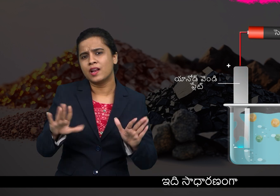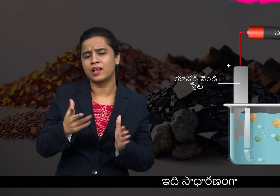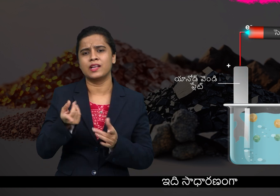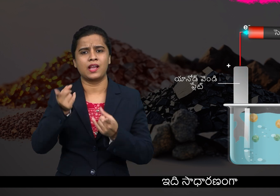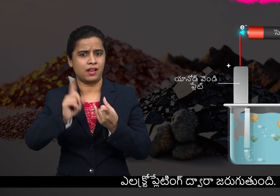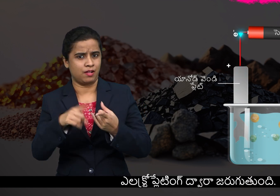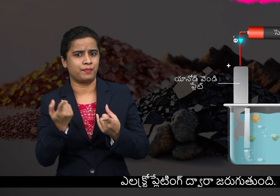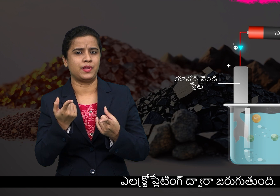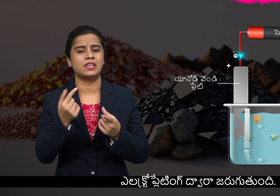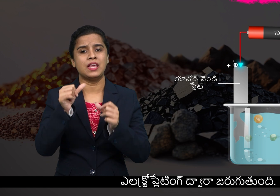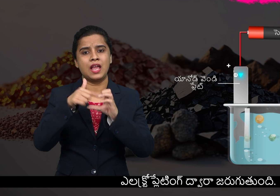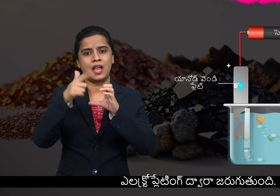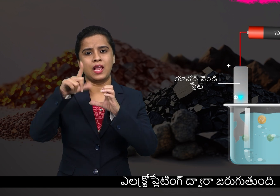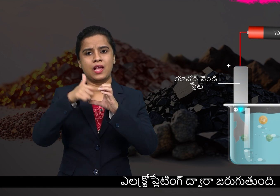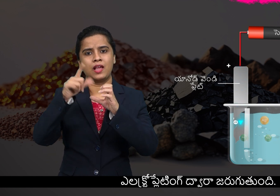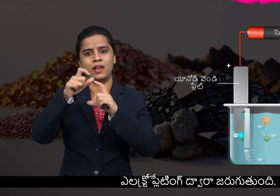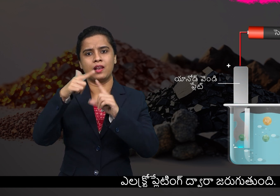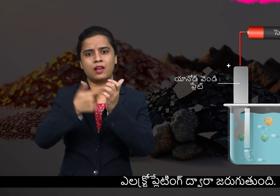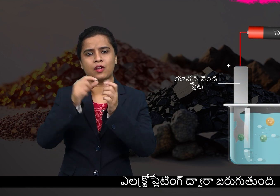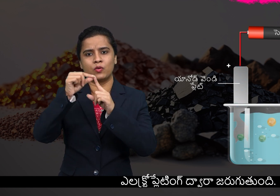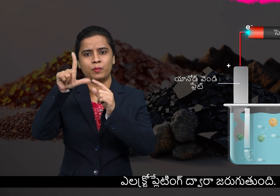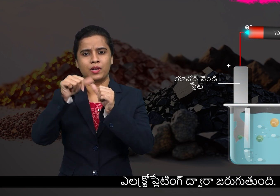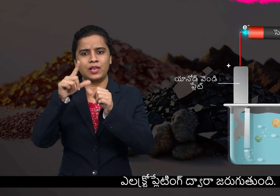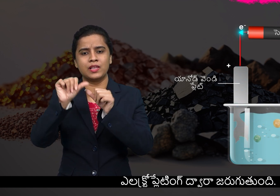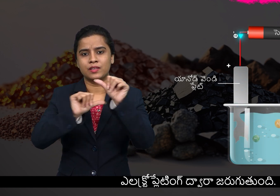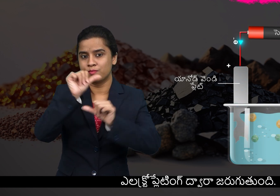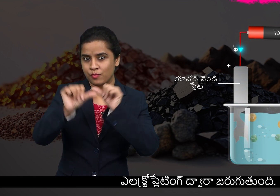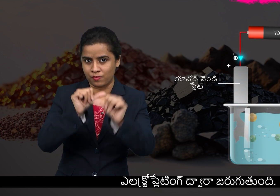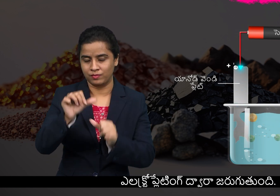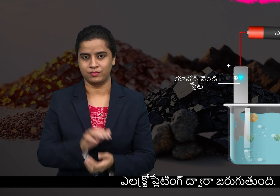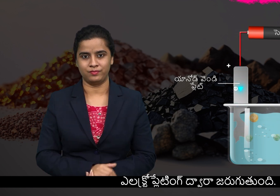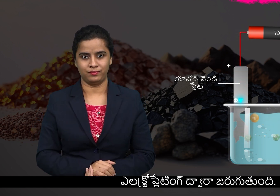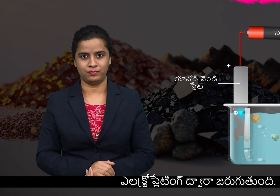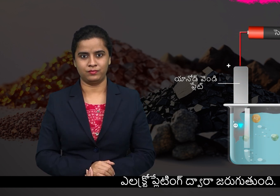ఇది సాధారణంగా ఎలక్ట్రోప్లేటింగ్ ద్వారా జరుగుతుంది.